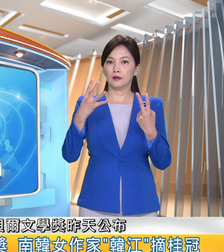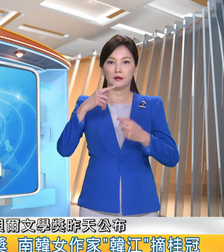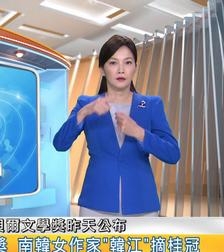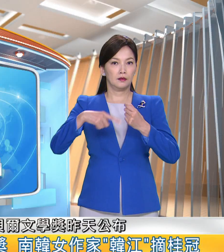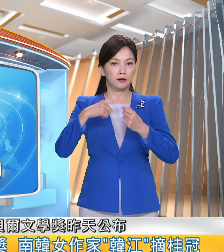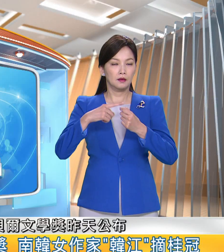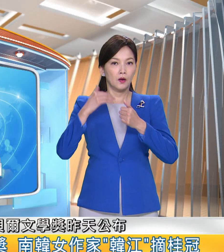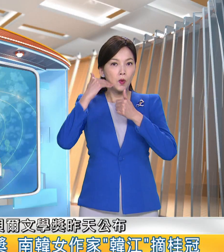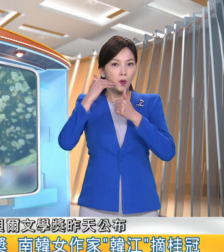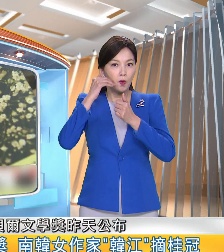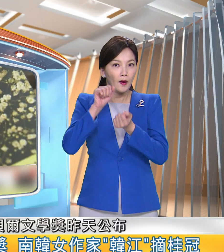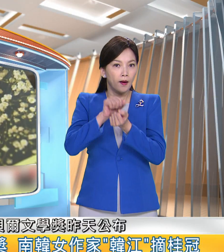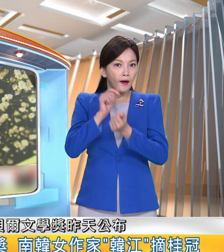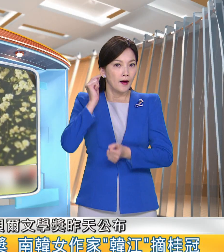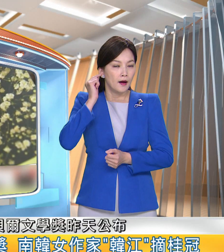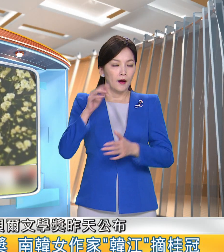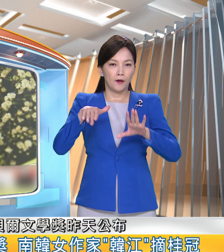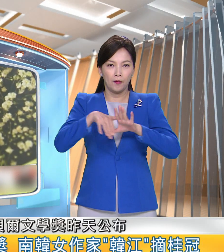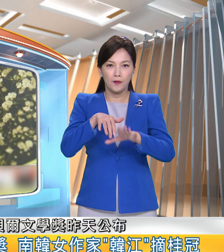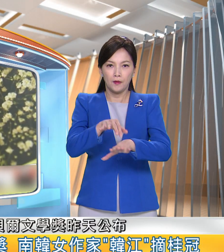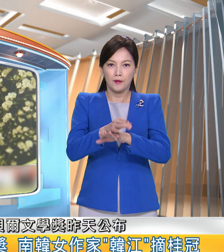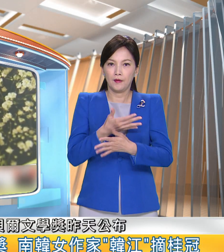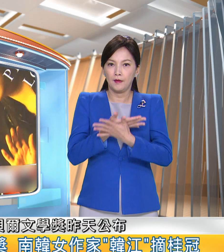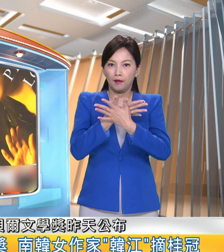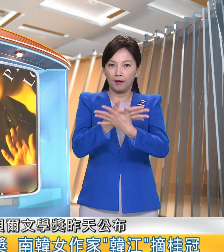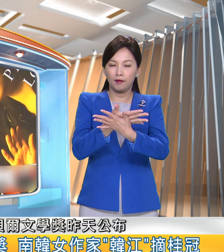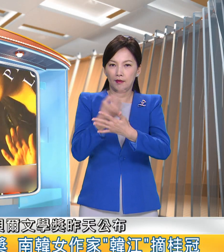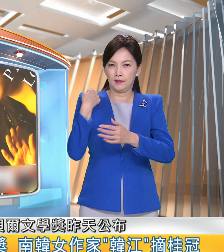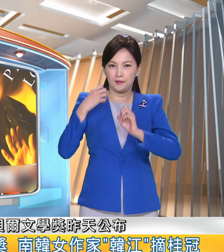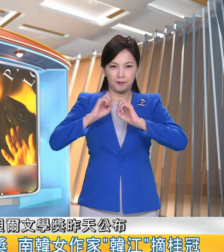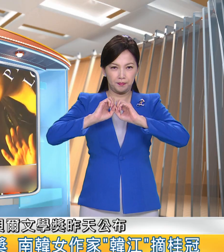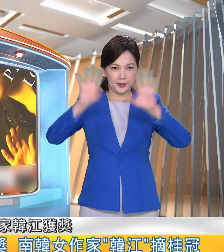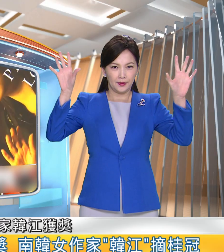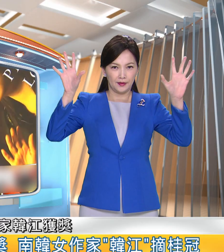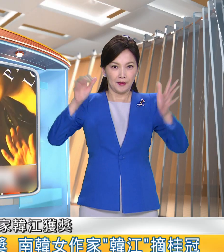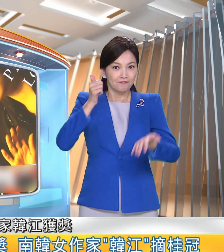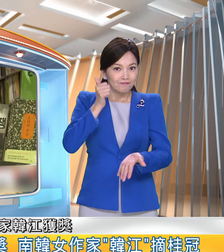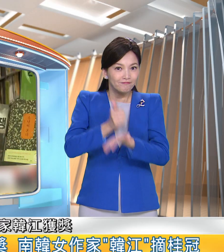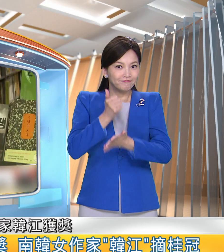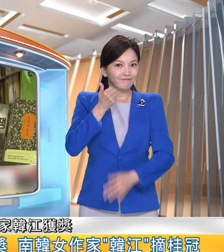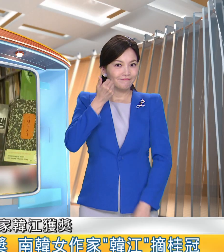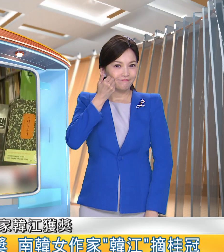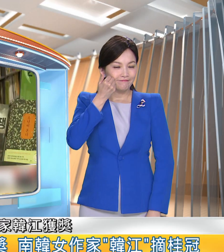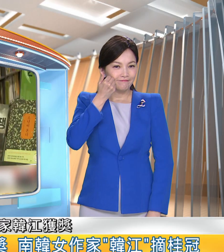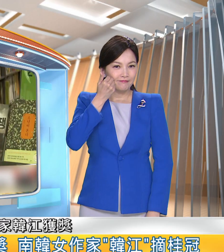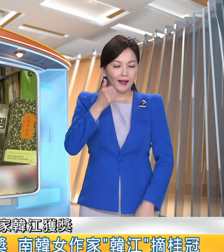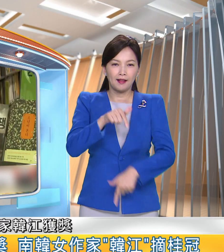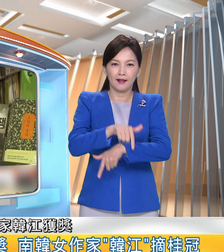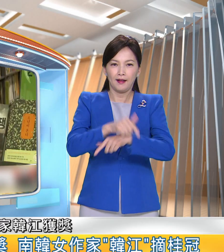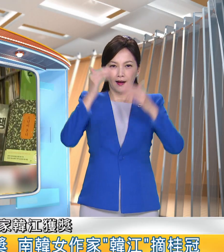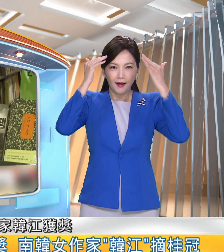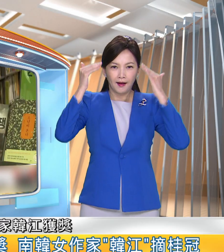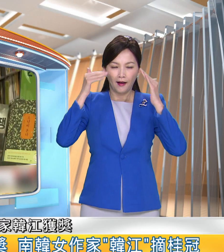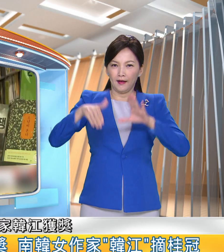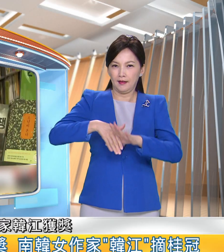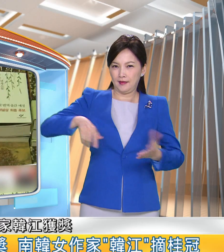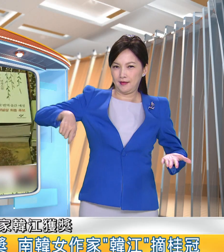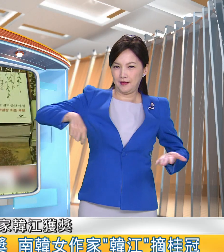2024年的诺贝尔文学奖昨天公布，是由南韩女性作家韩江获